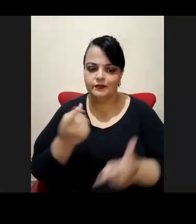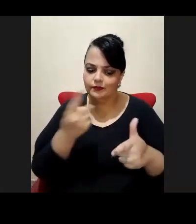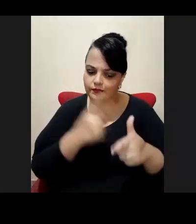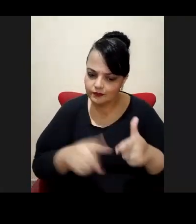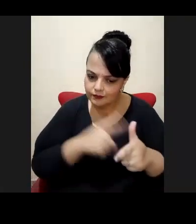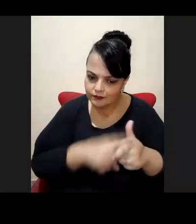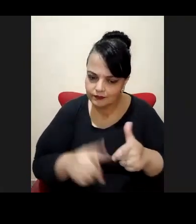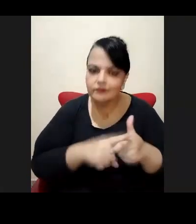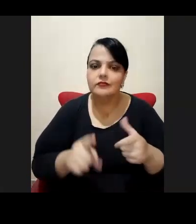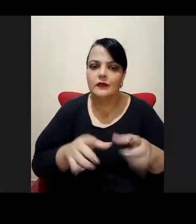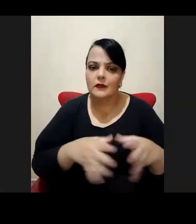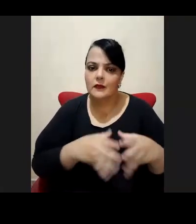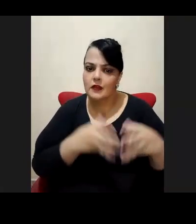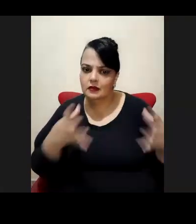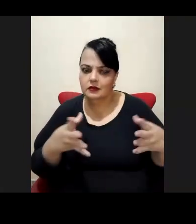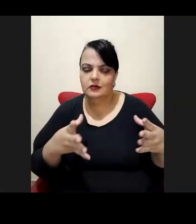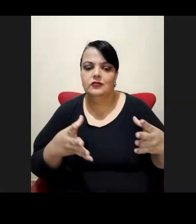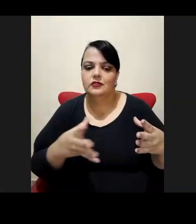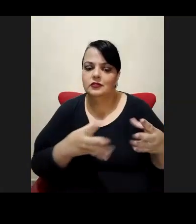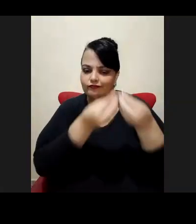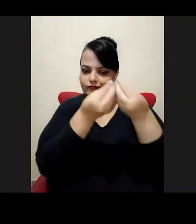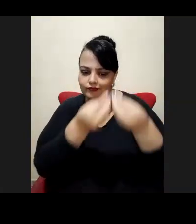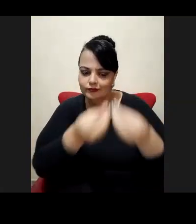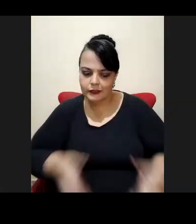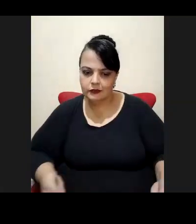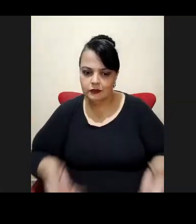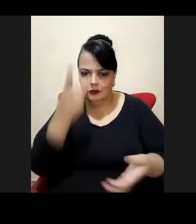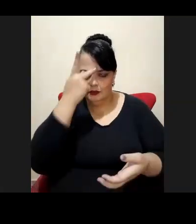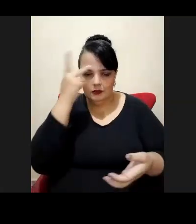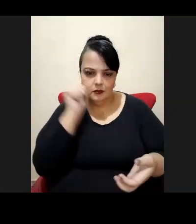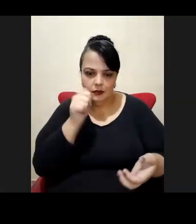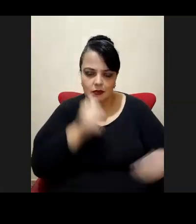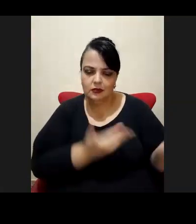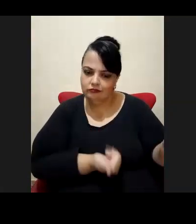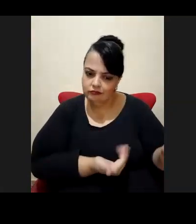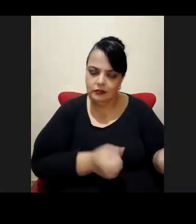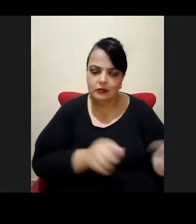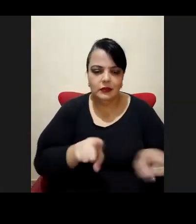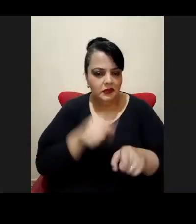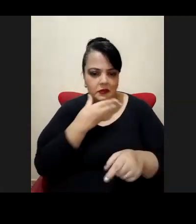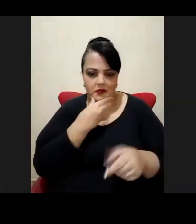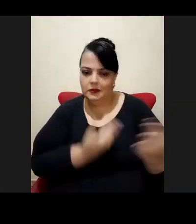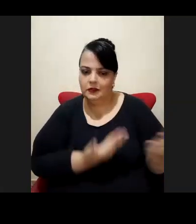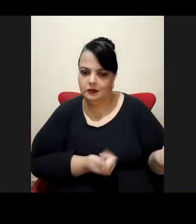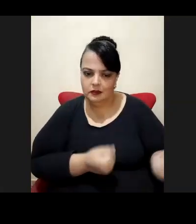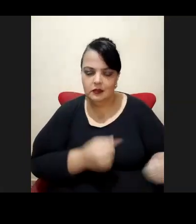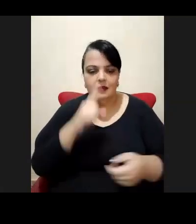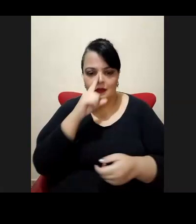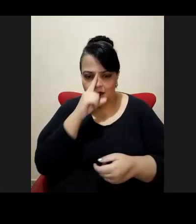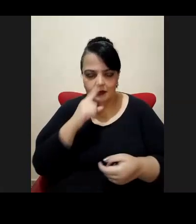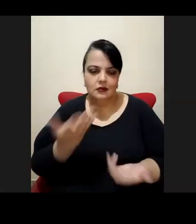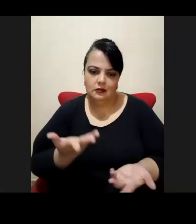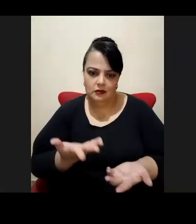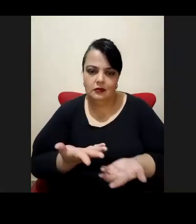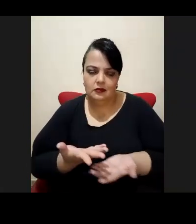repercussão potencialmente devastadora para essa adolescente ou para esse adolescente, e que são riscos fundamentais.